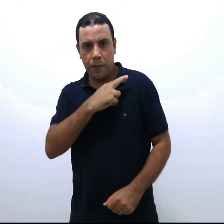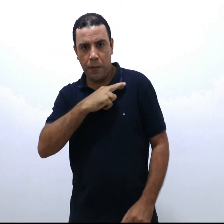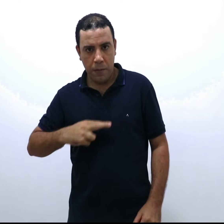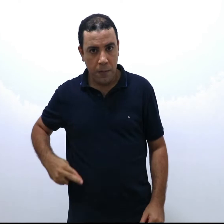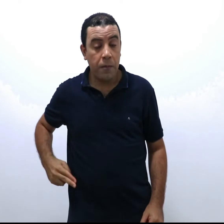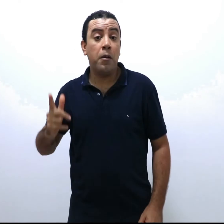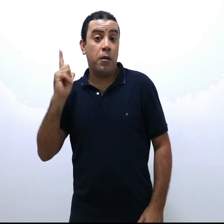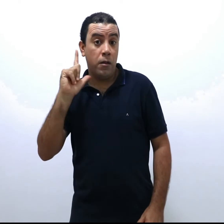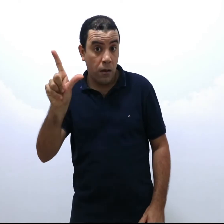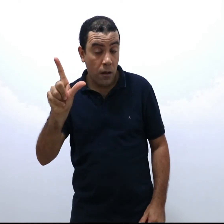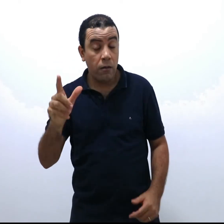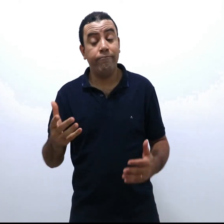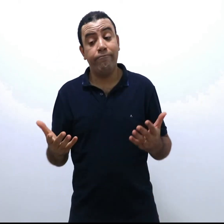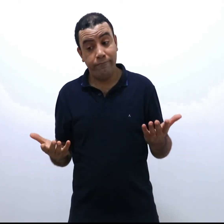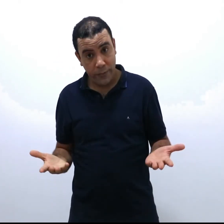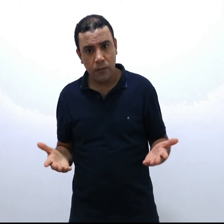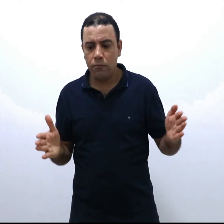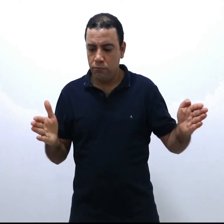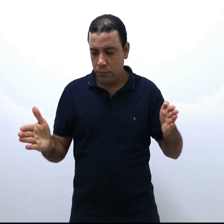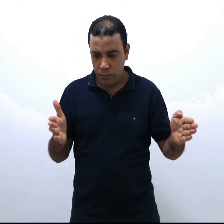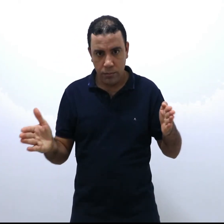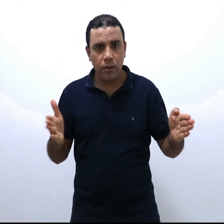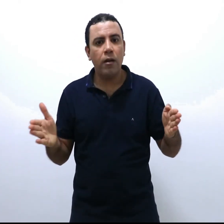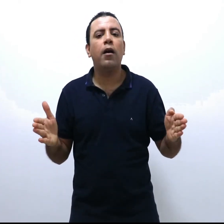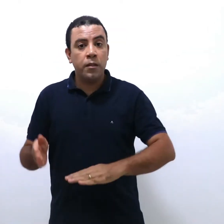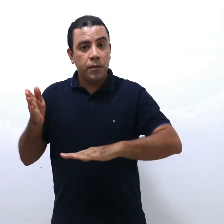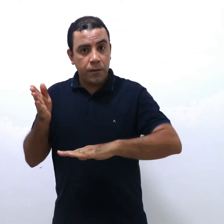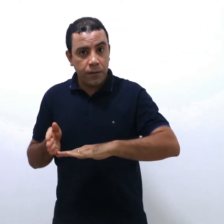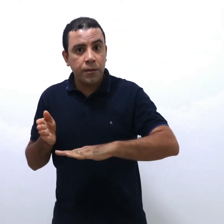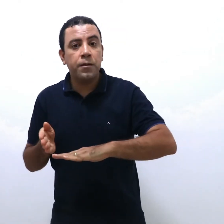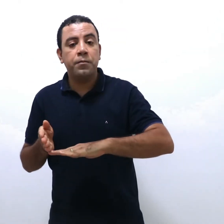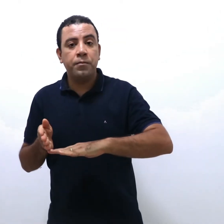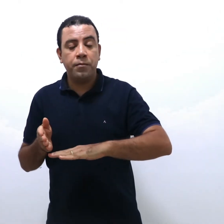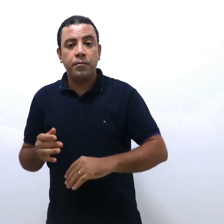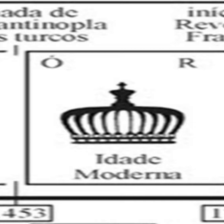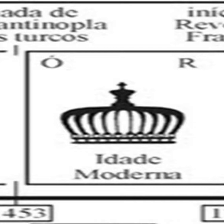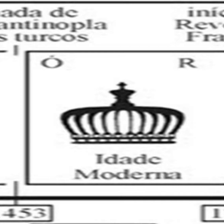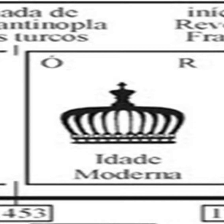república, então todo esse período é designado Idade Moderna.